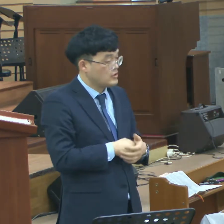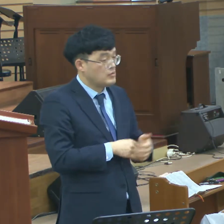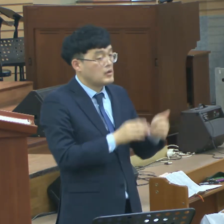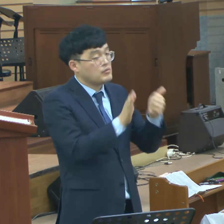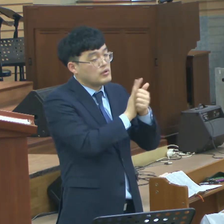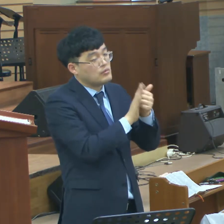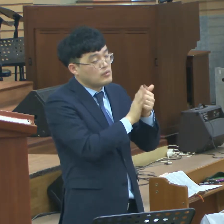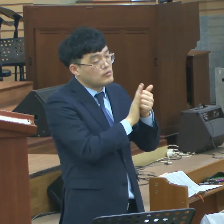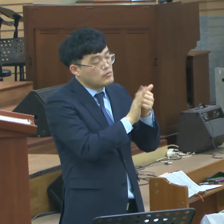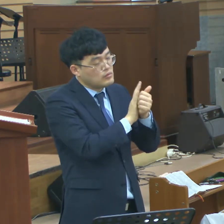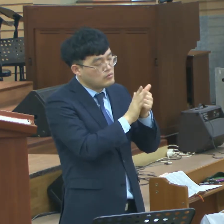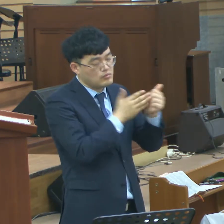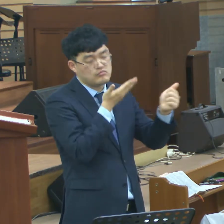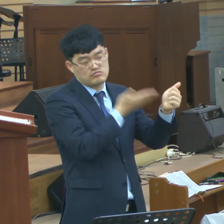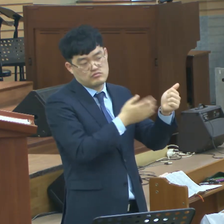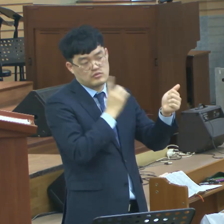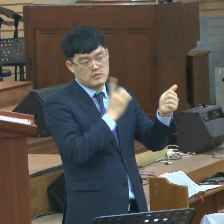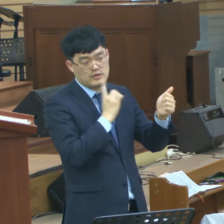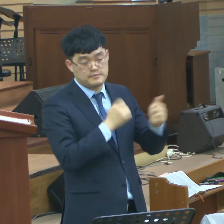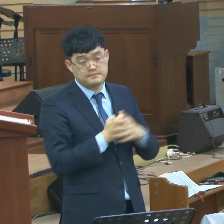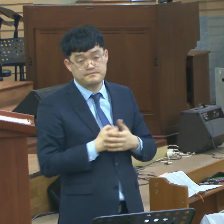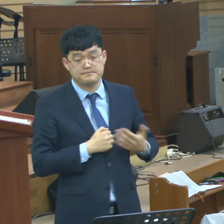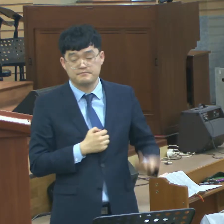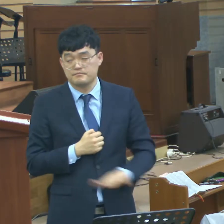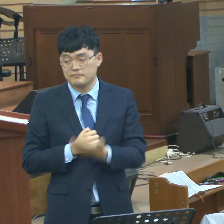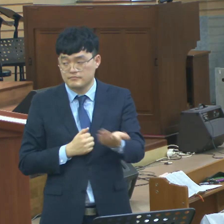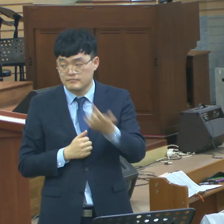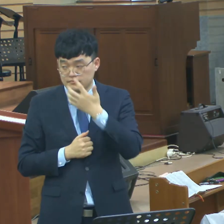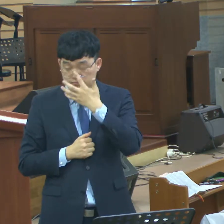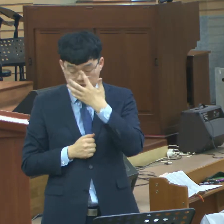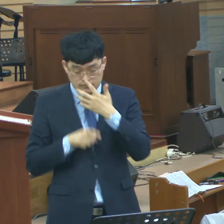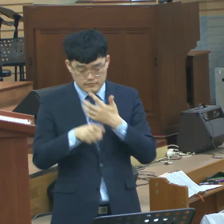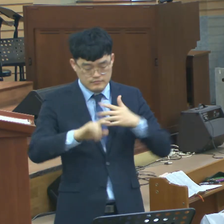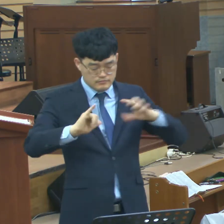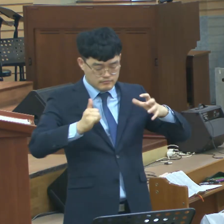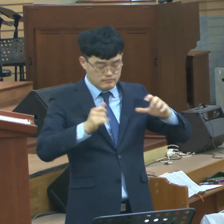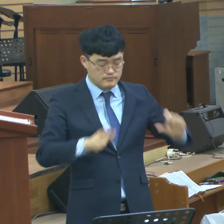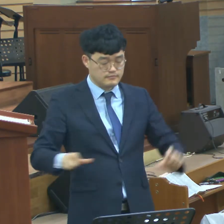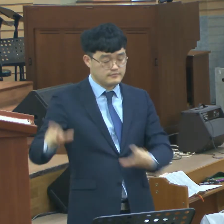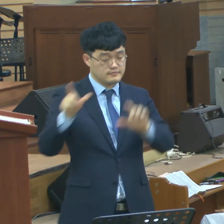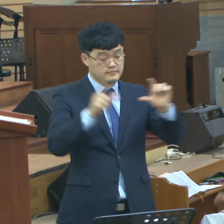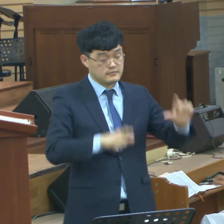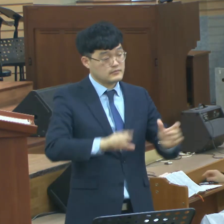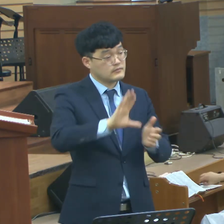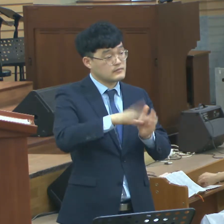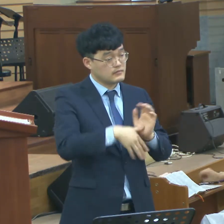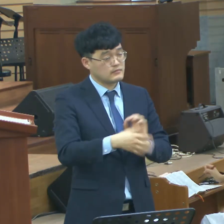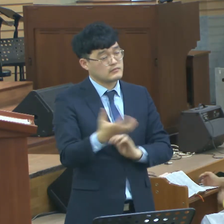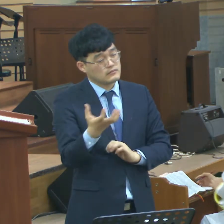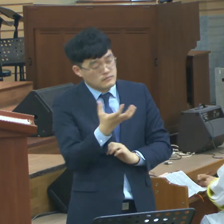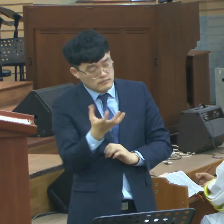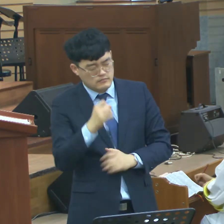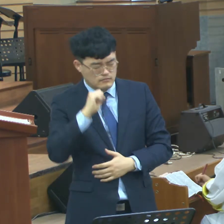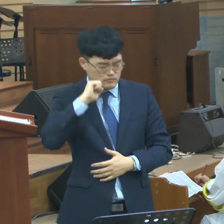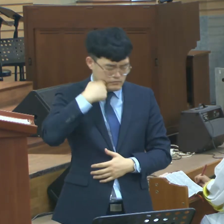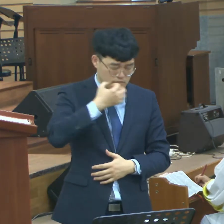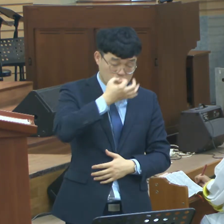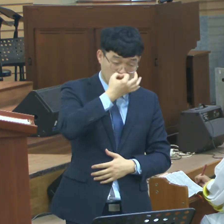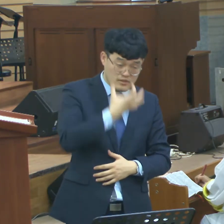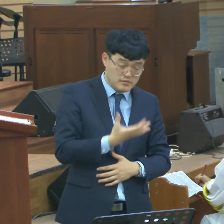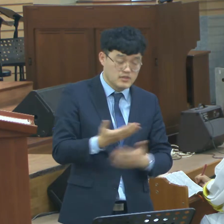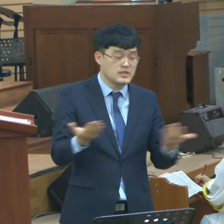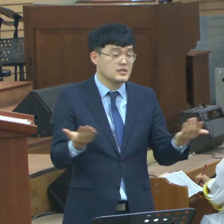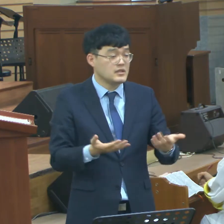찾아와서 얘기를 했다 그래요. 여러분, 이 세상을 살면서 아프고 어렵고 힘든